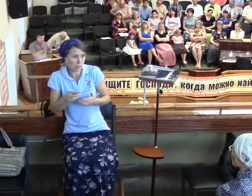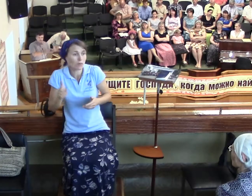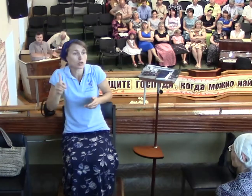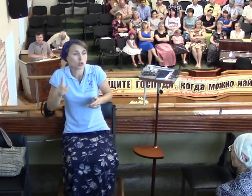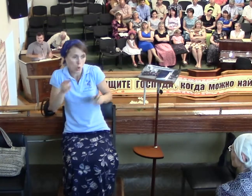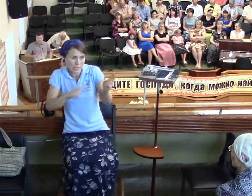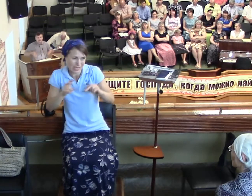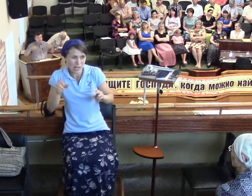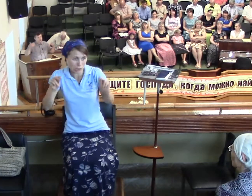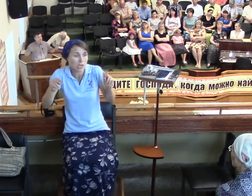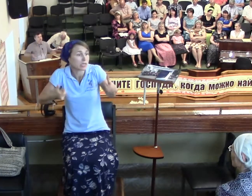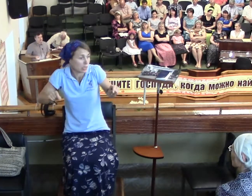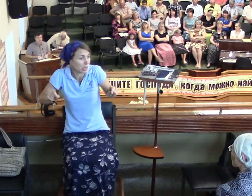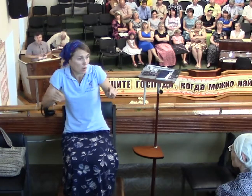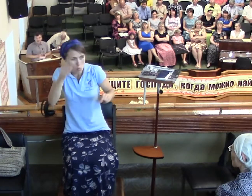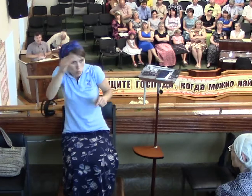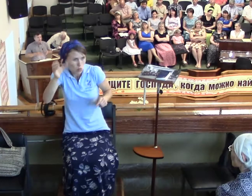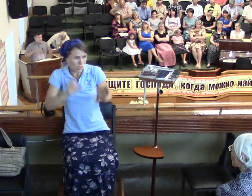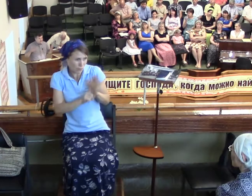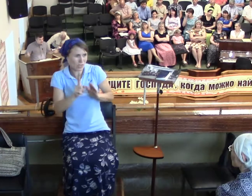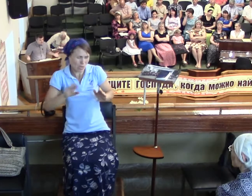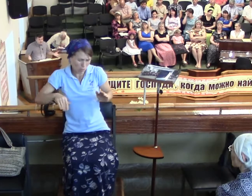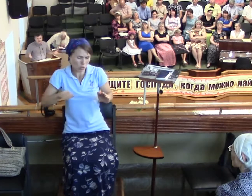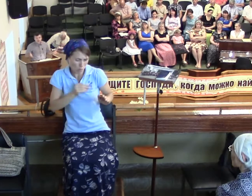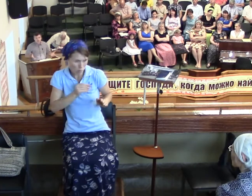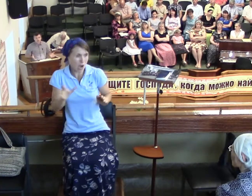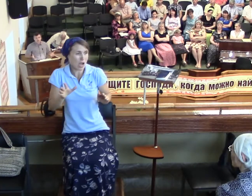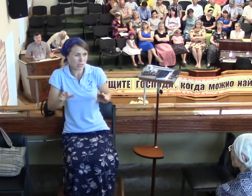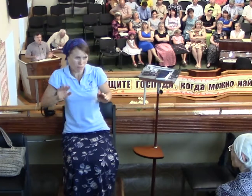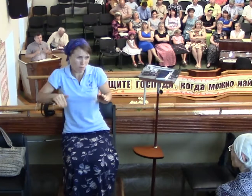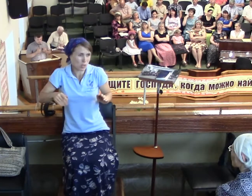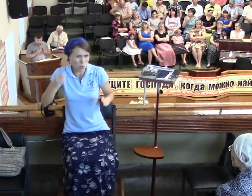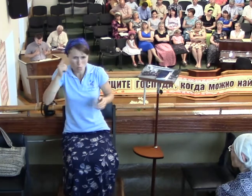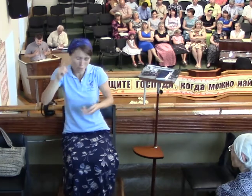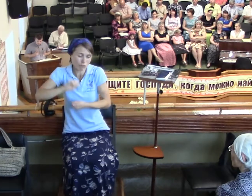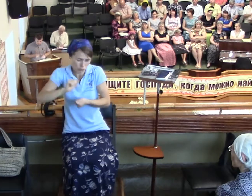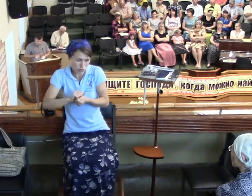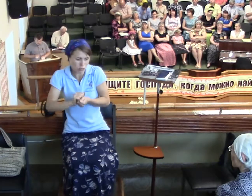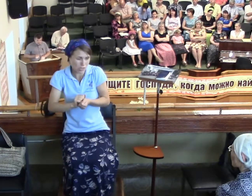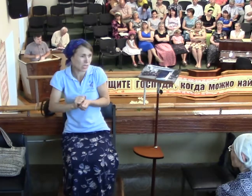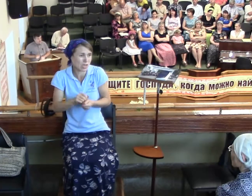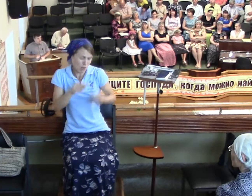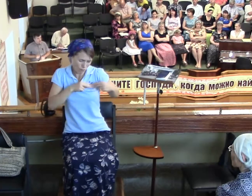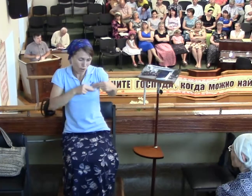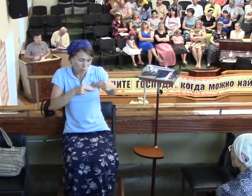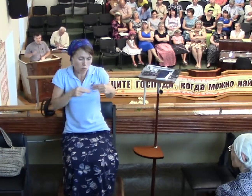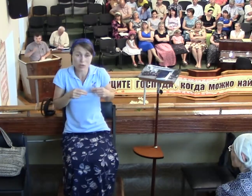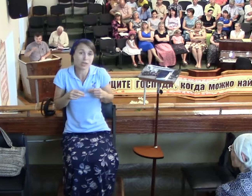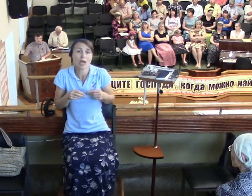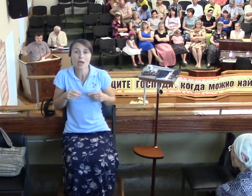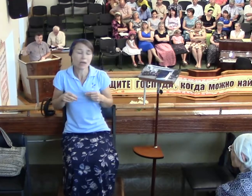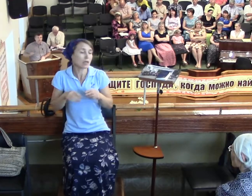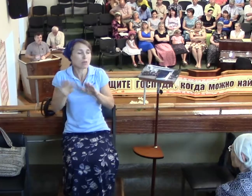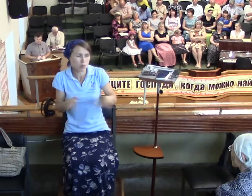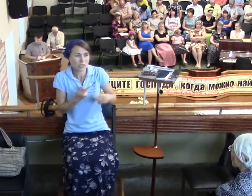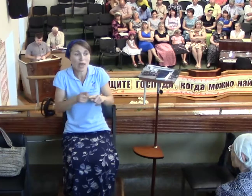строит большие здания, делает очень много дел, он говорит, и в этом я не нахожу никакого удовлетворения для своей души. И после